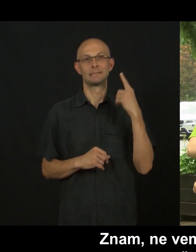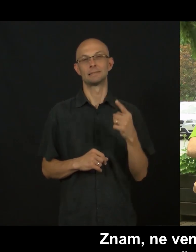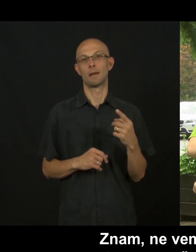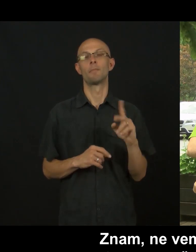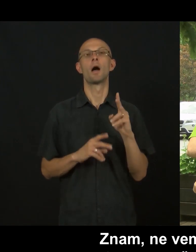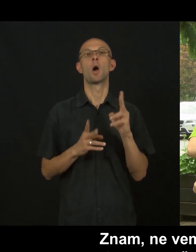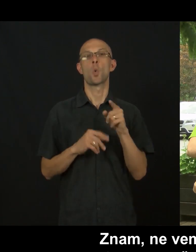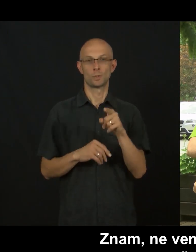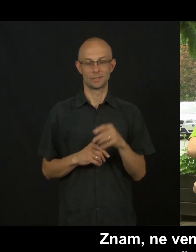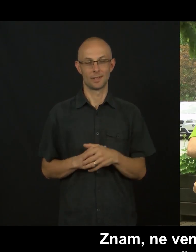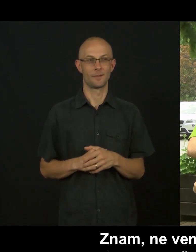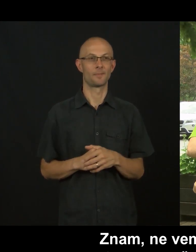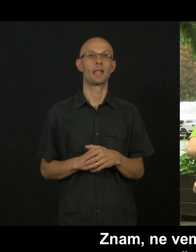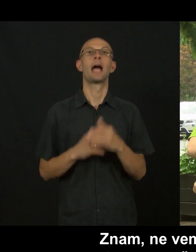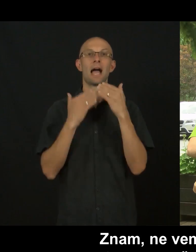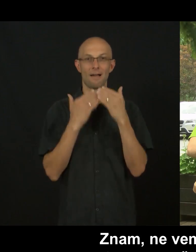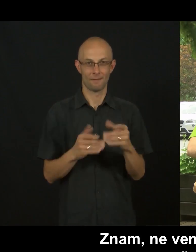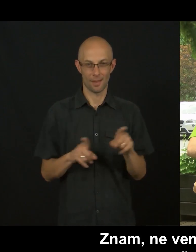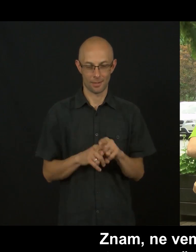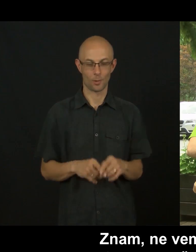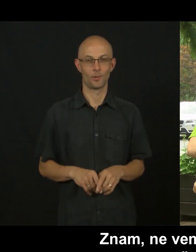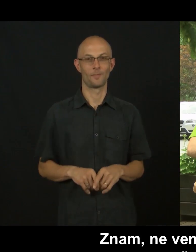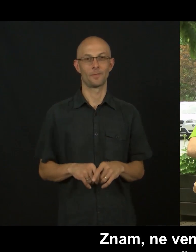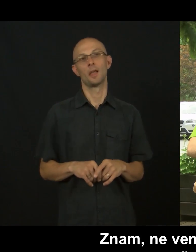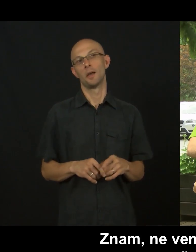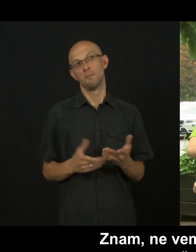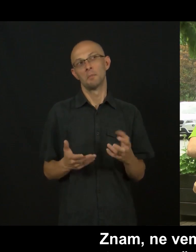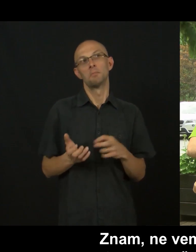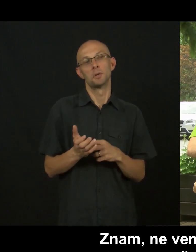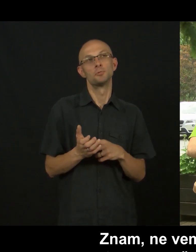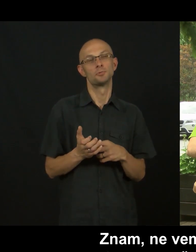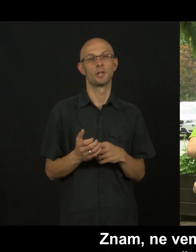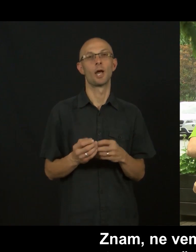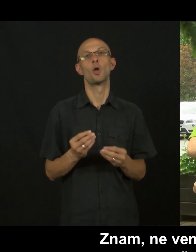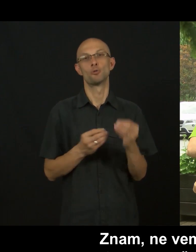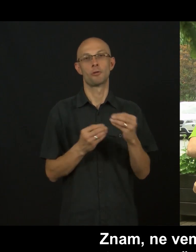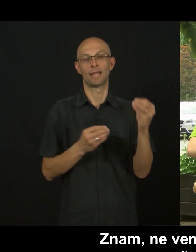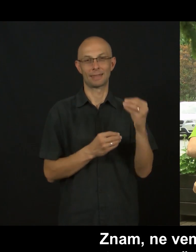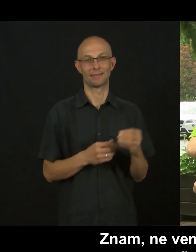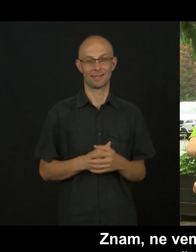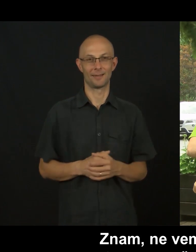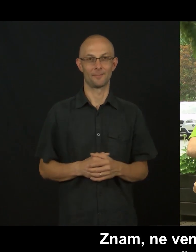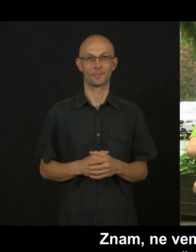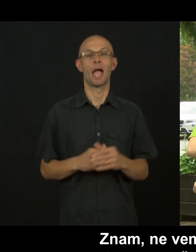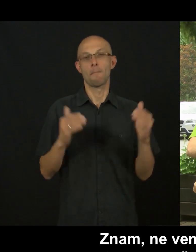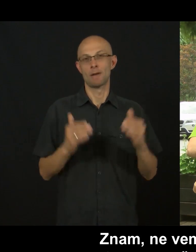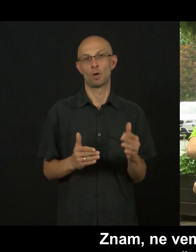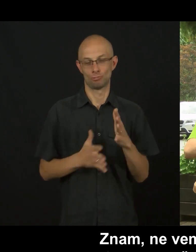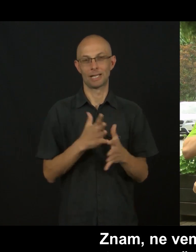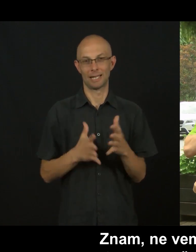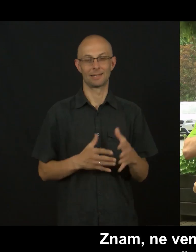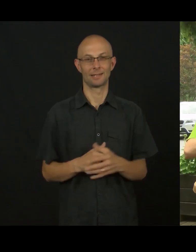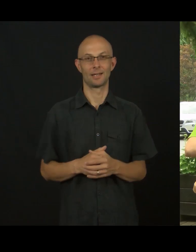znam, ne vem, kako si, hvala enako, potem pa so še dodatne,